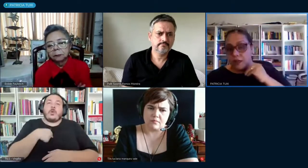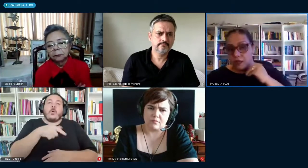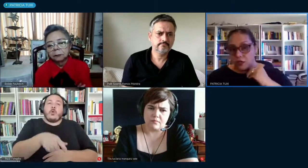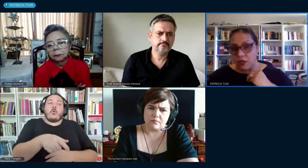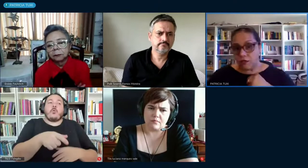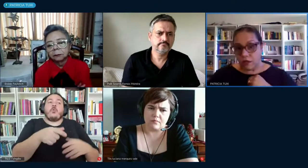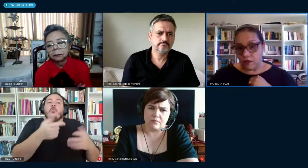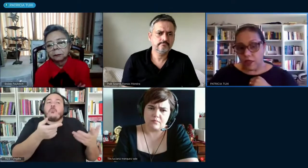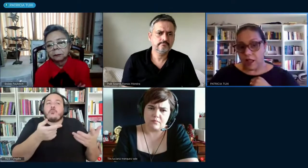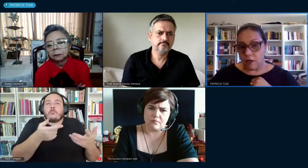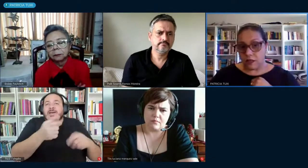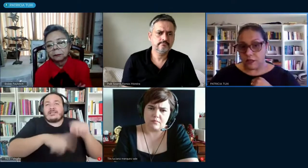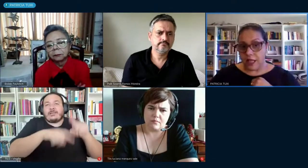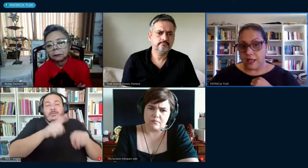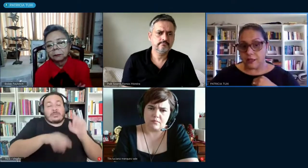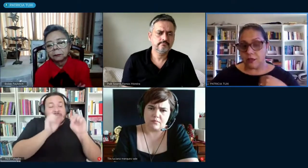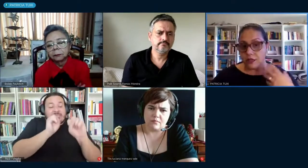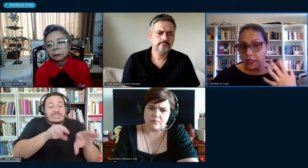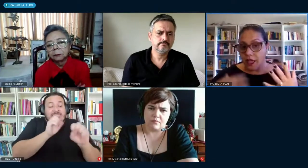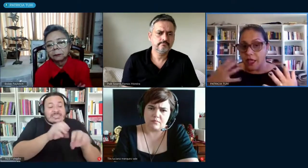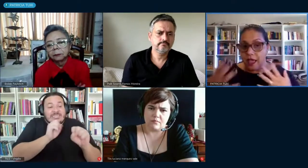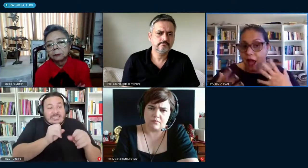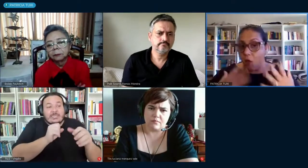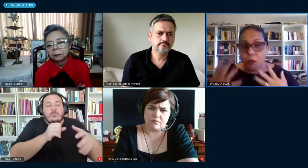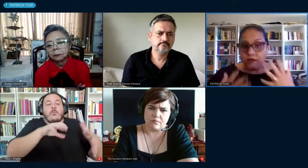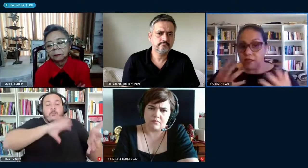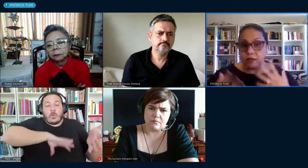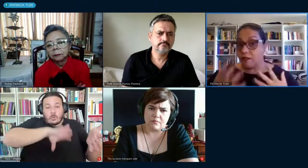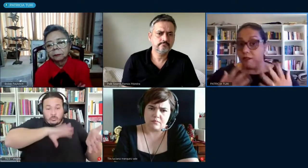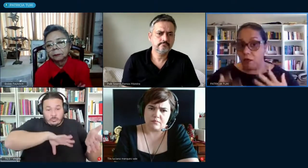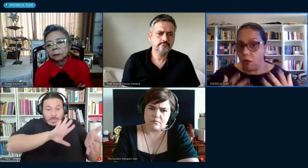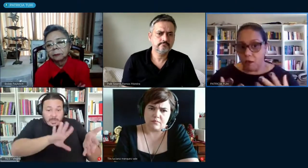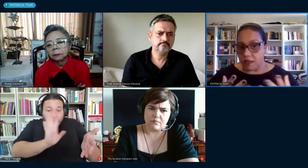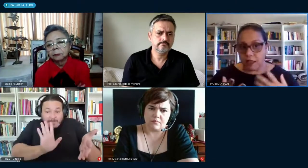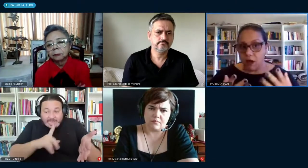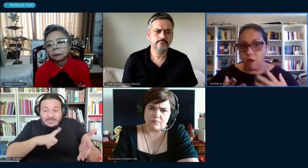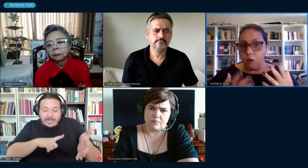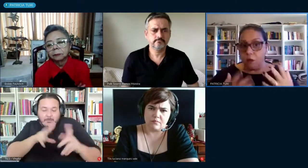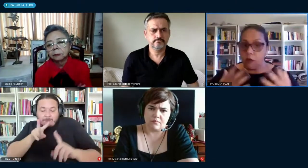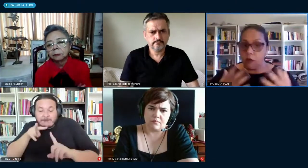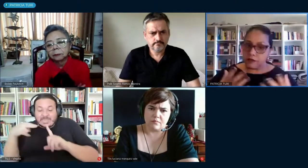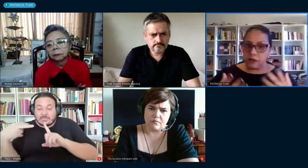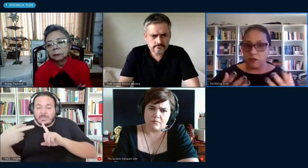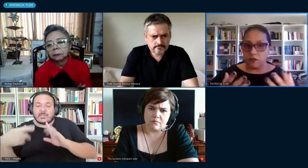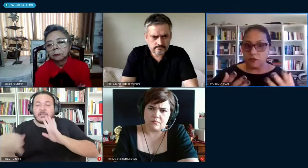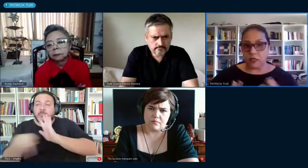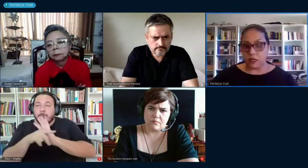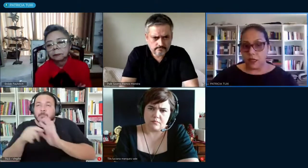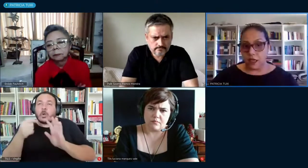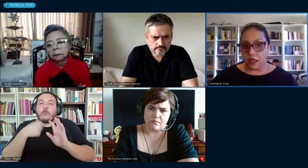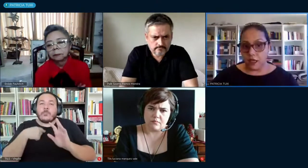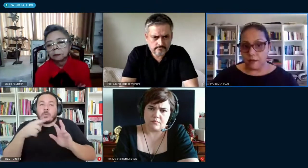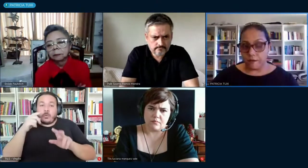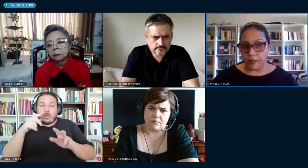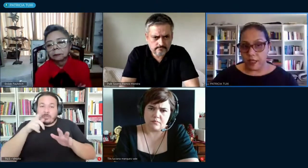pela perspectiva da língua de sinais? Então, assim, alguma vez você viu algum material como esse que você